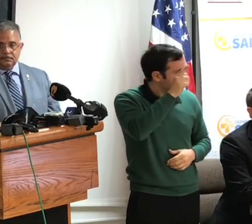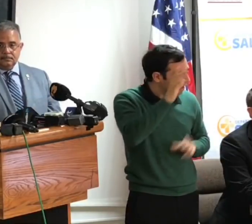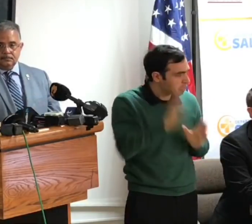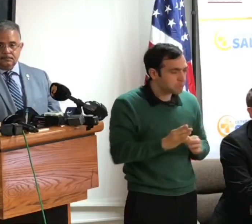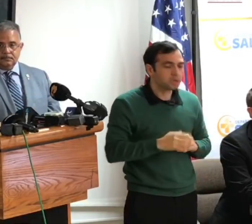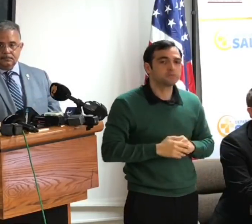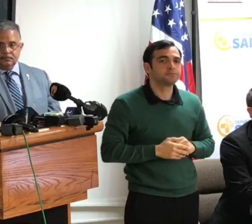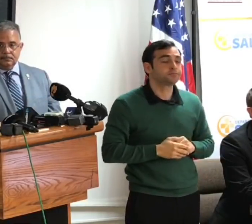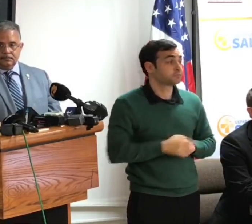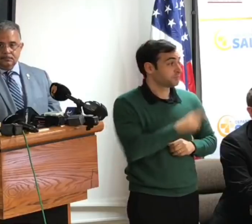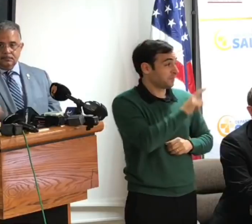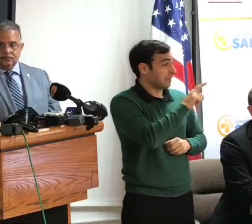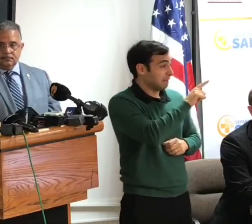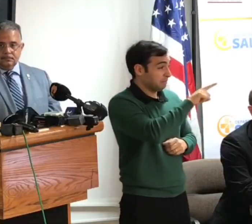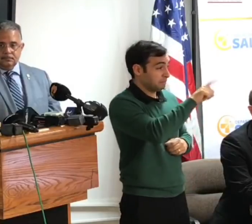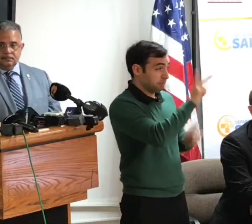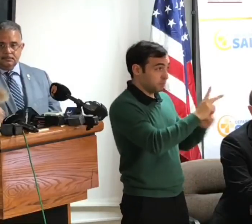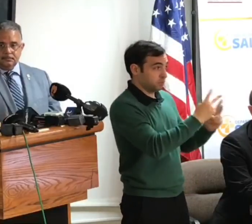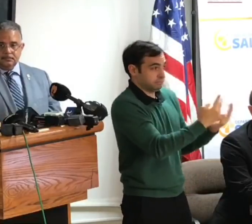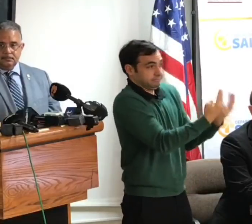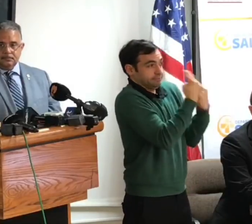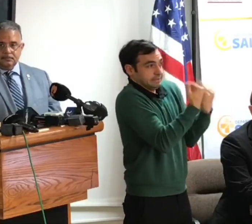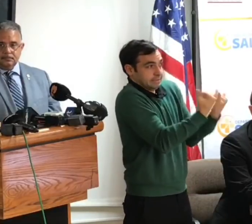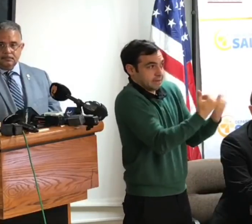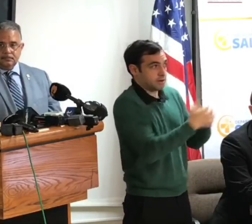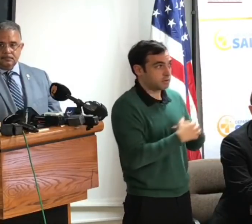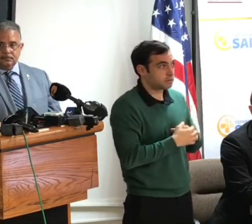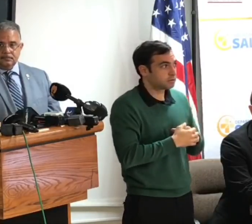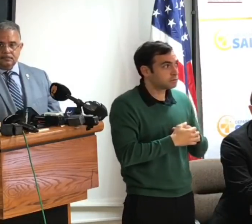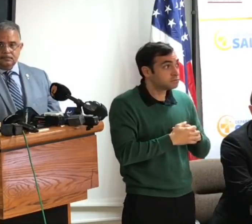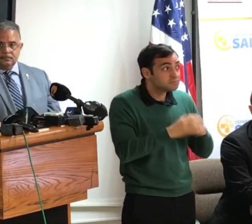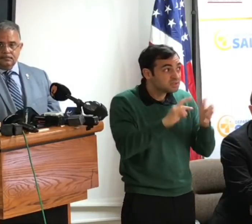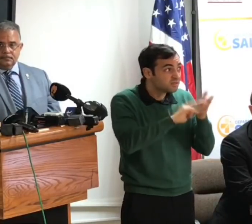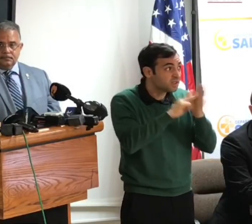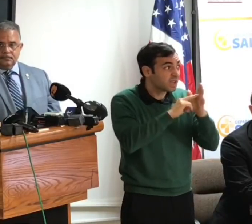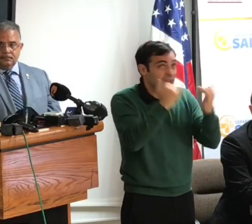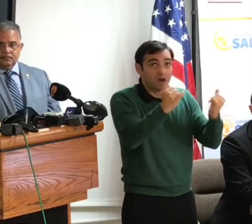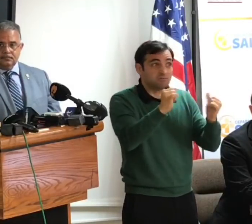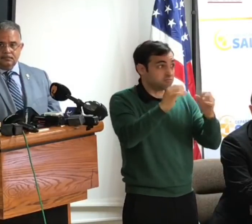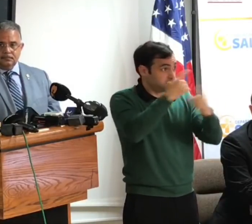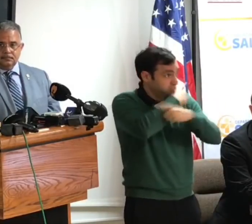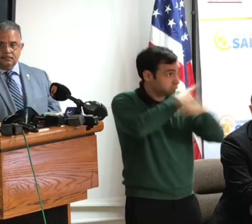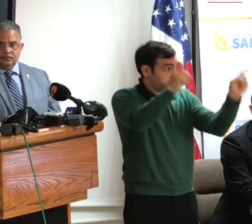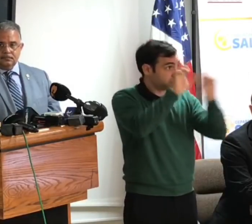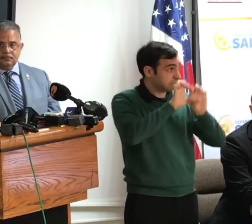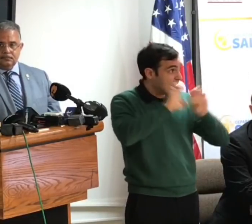más tarde. ¿Esta declaración de estado de emergencia significa que hay una especie de